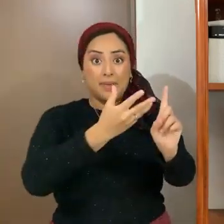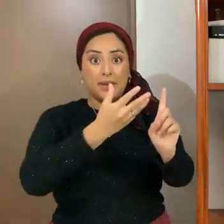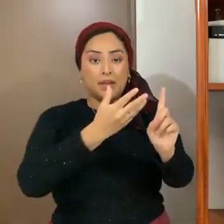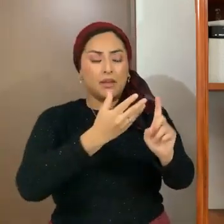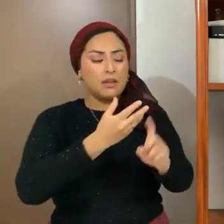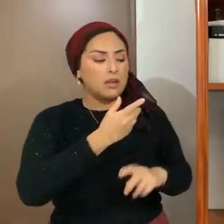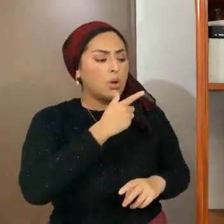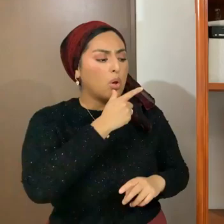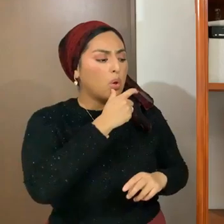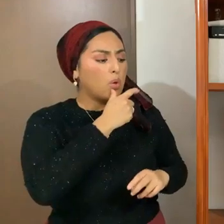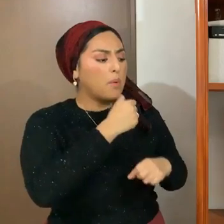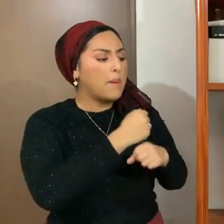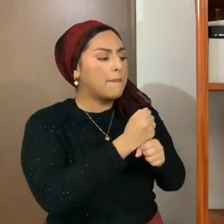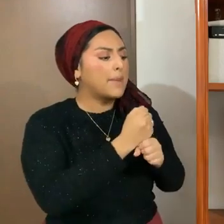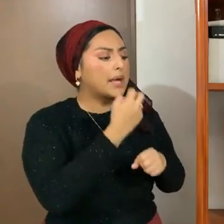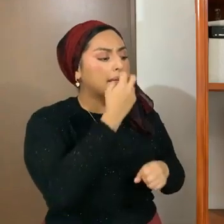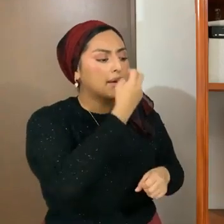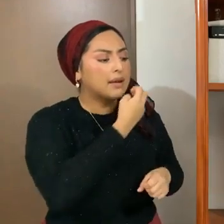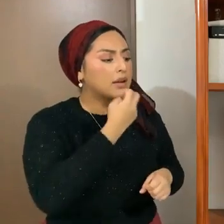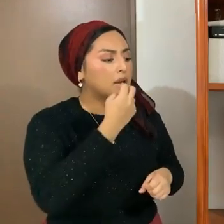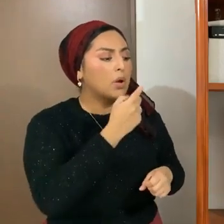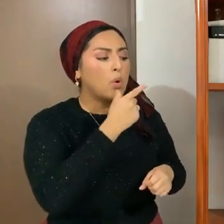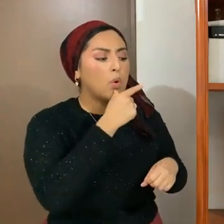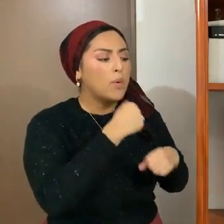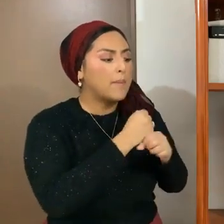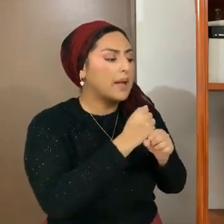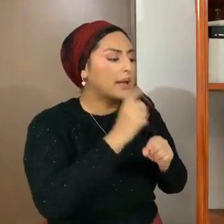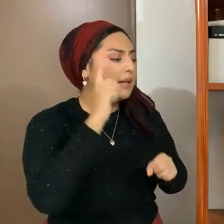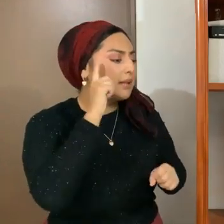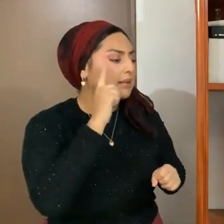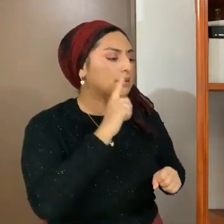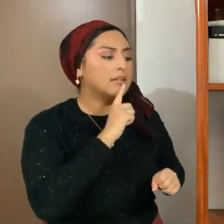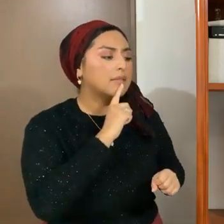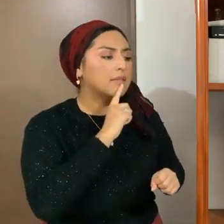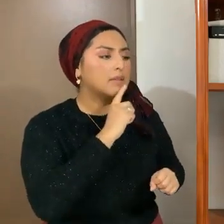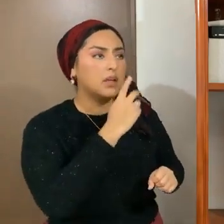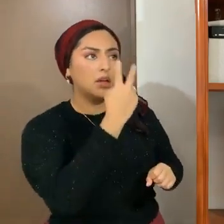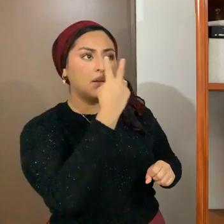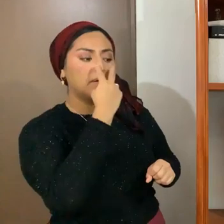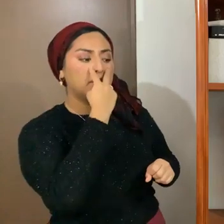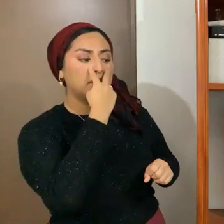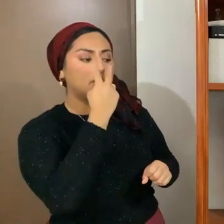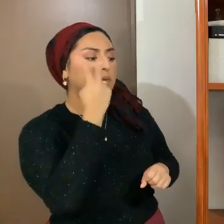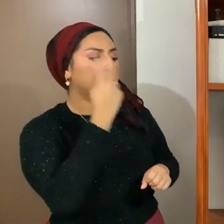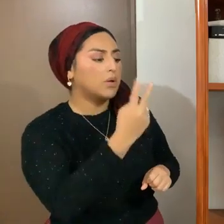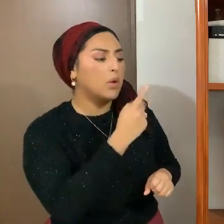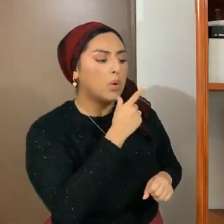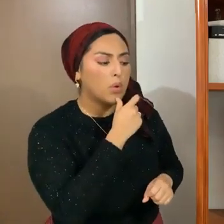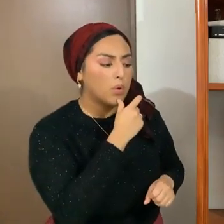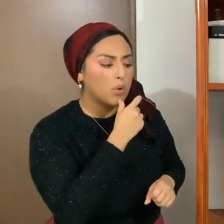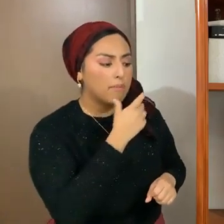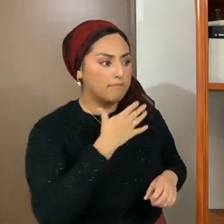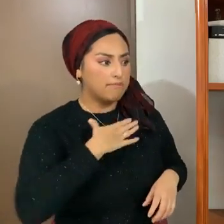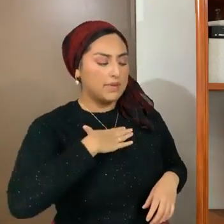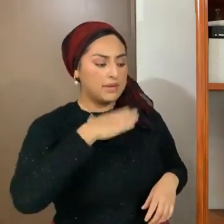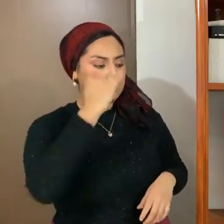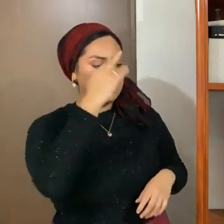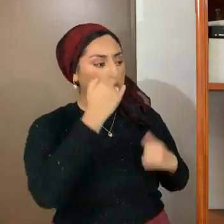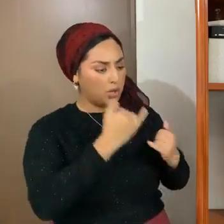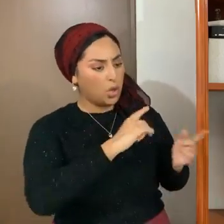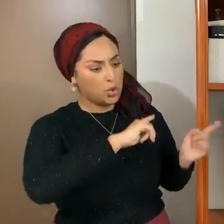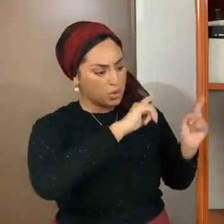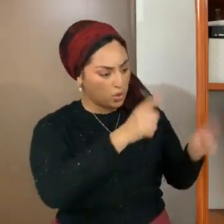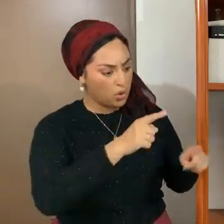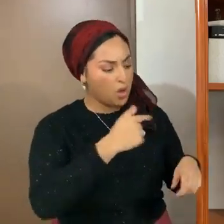verso 11, ¿quién dio la boca al hombre, o quién hizo al mudo y al sordo, al que ve y al ciego? ¿No soy yo Yahweh? Ahora pues ve,